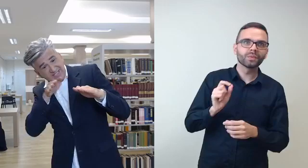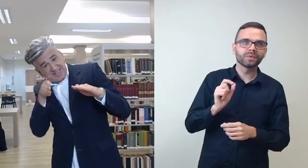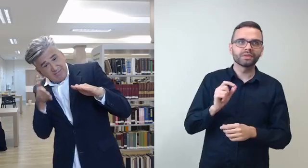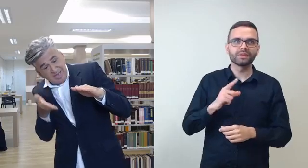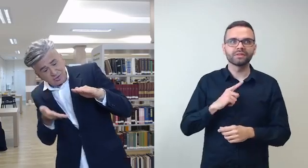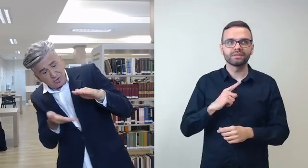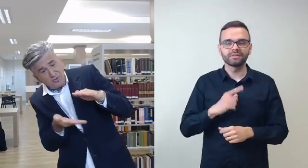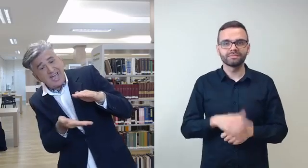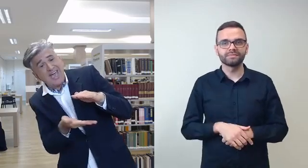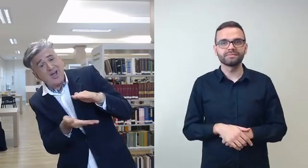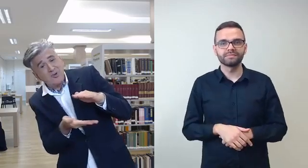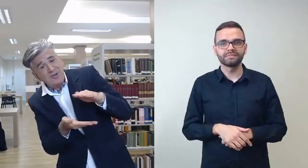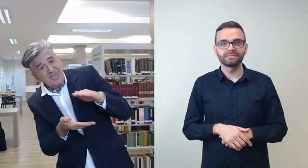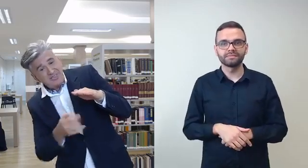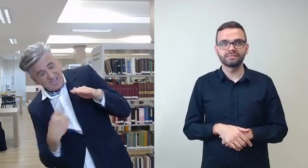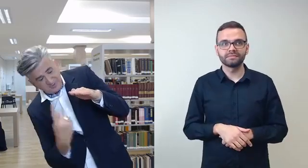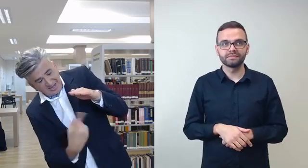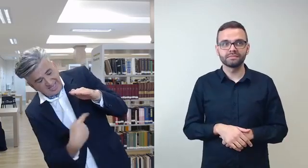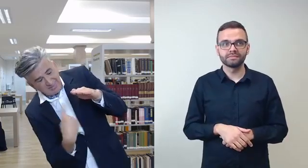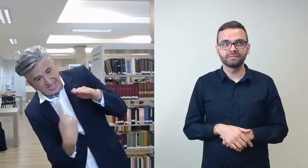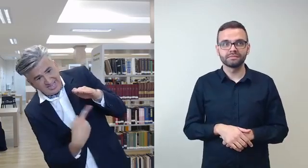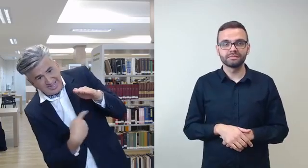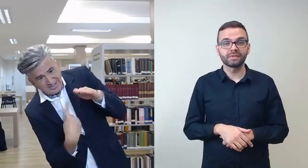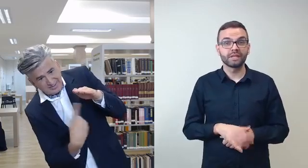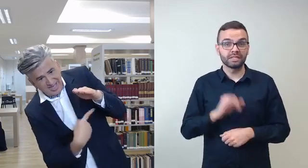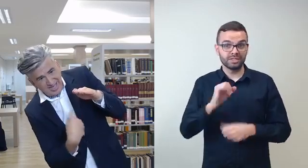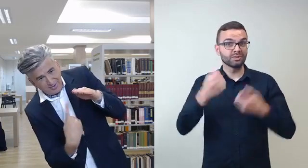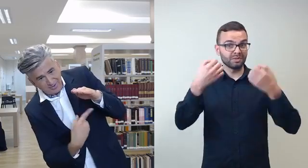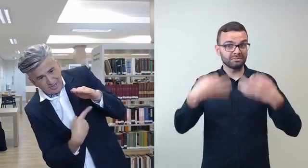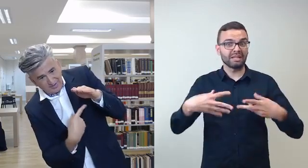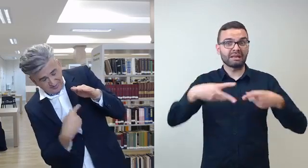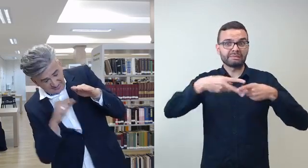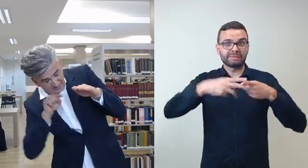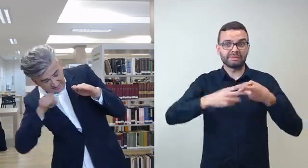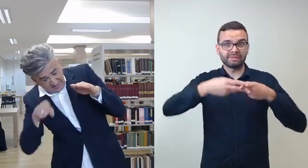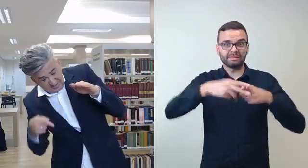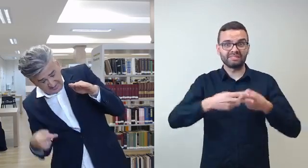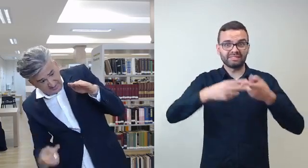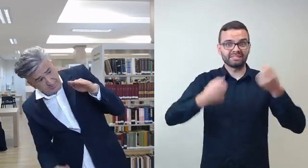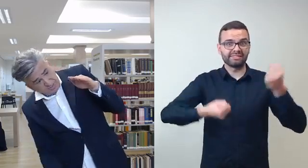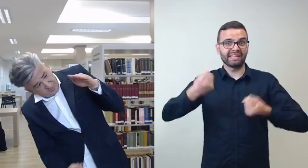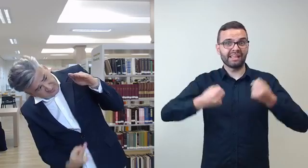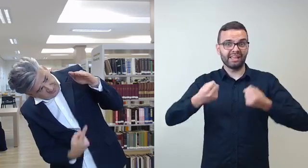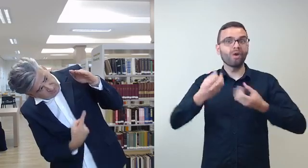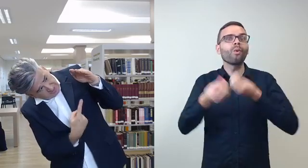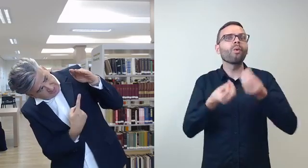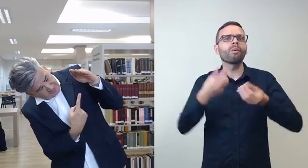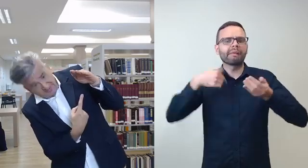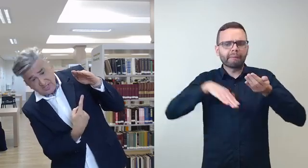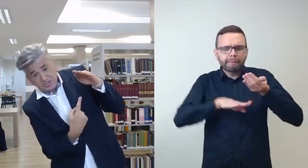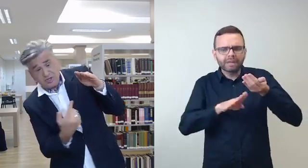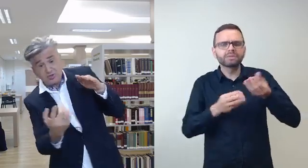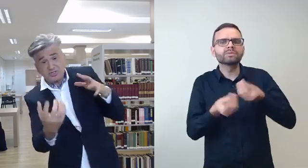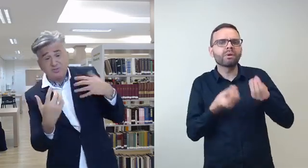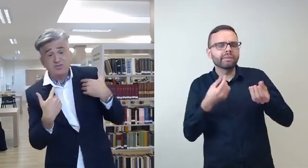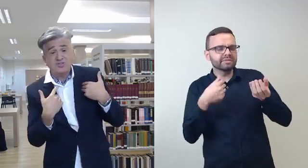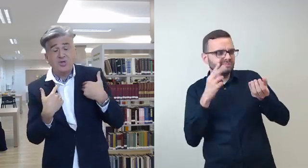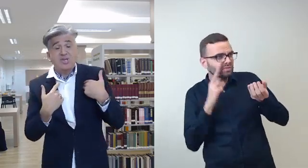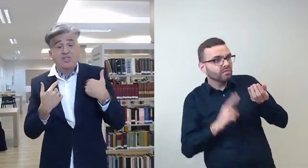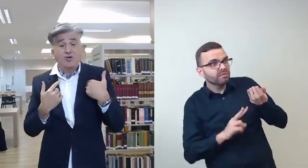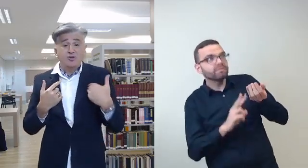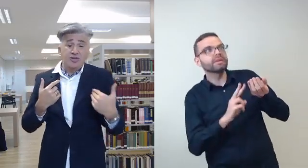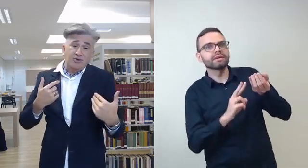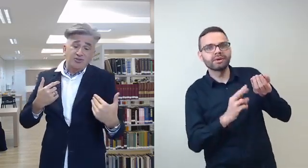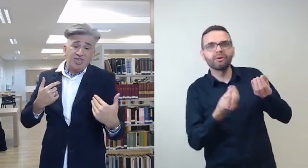vai entrar embaixo de um carro e vai explicar a mecânica do carro. Você vai ter que fazer interpretação de baixo para cima, olhando assim. Eu estou chamando isso